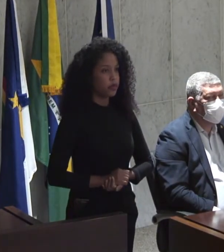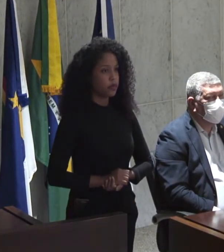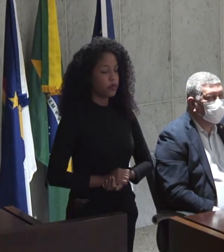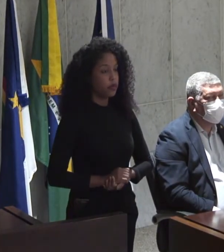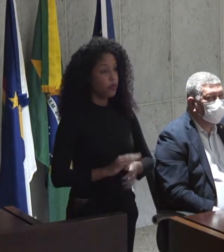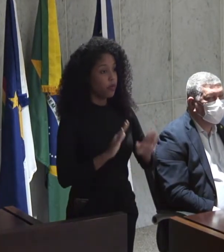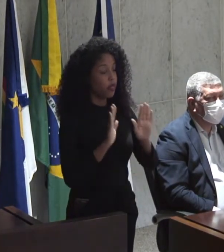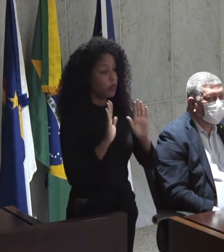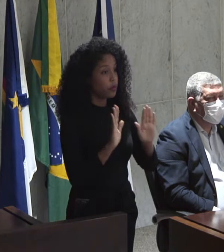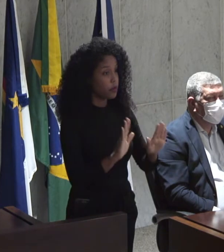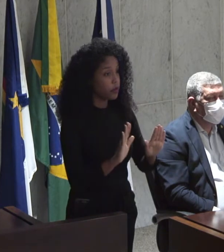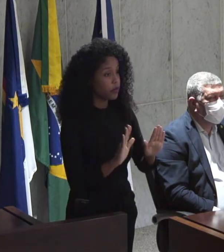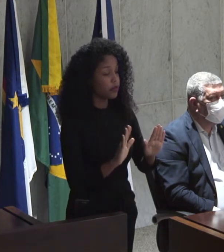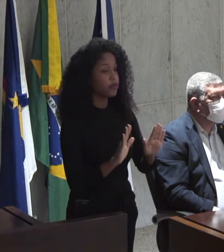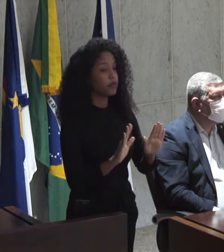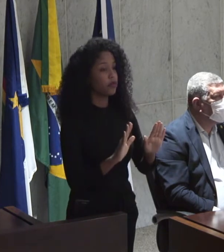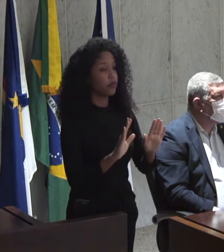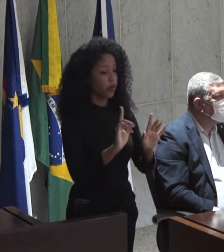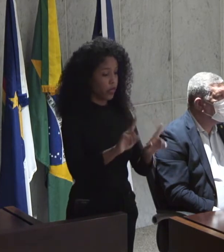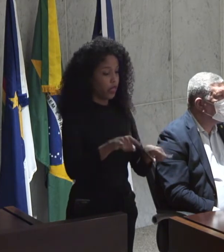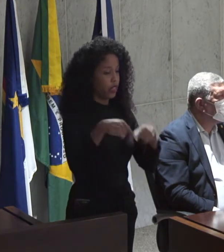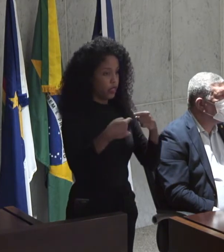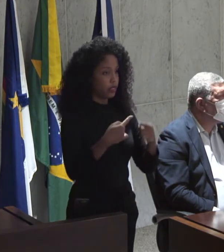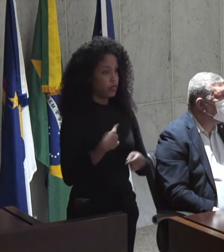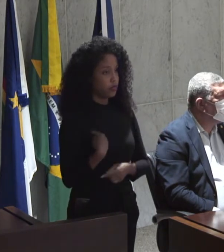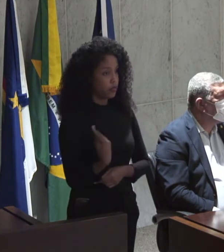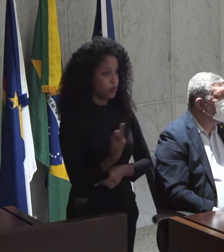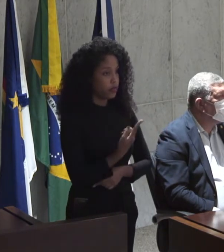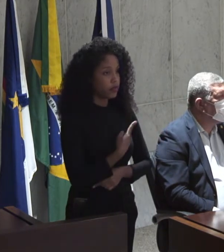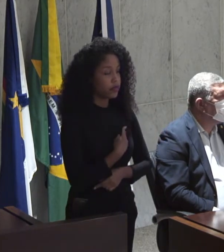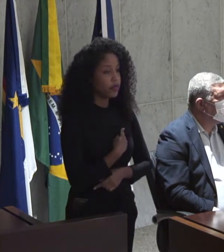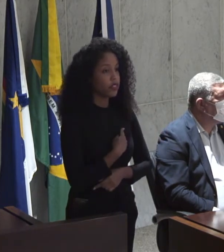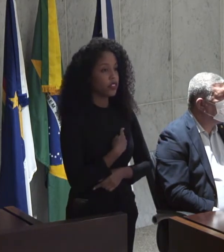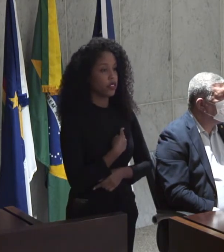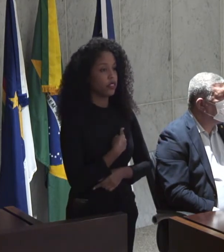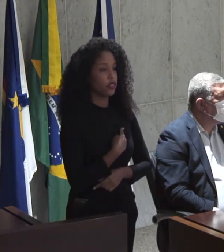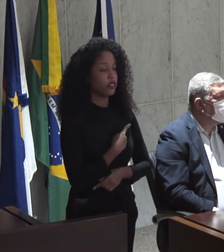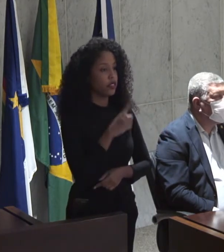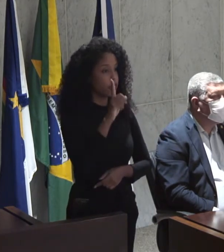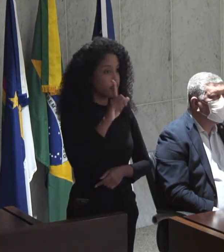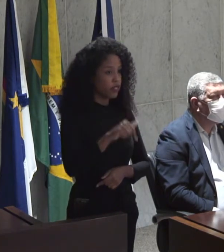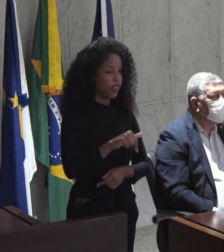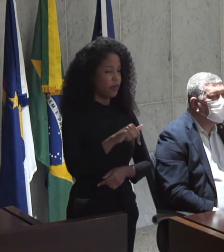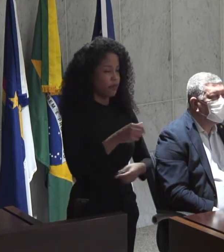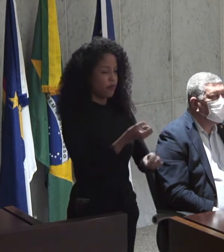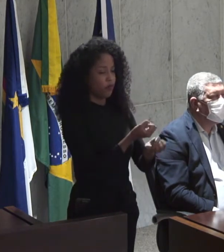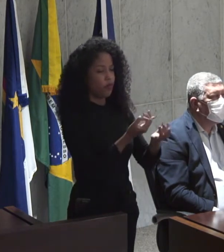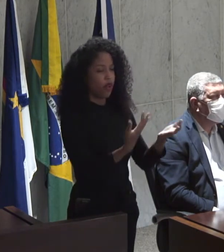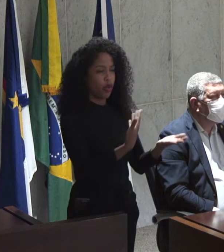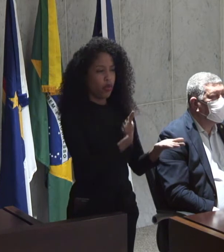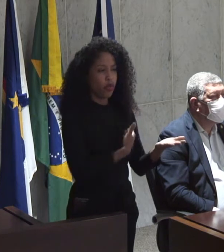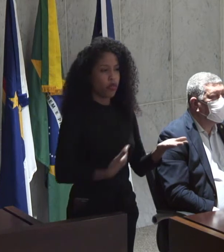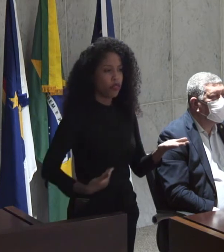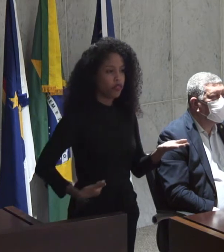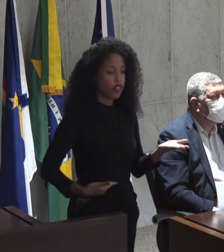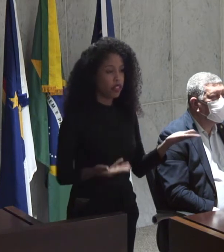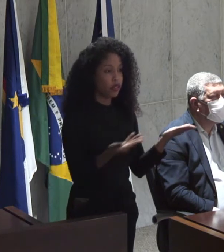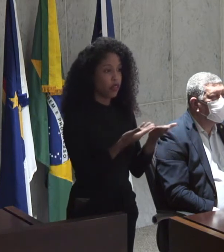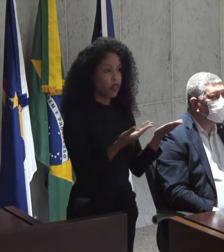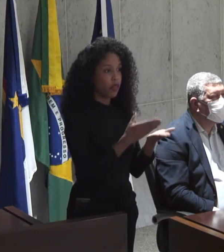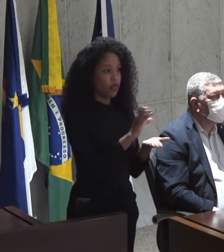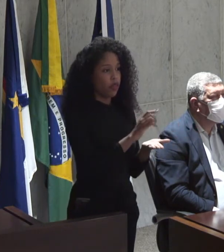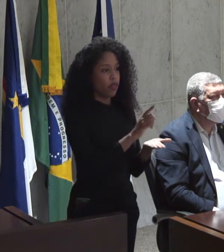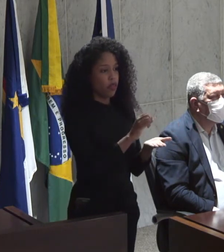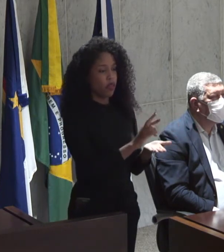Mas o nosso desafio, e pelo desastre que esse governo Collor vem fazendo a